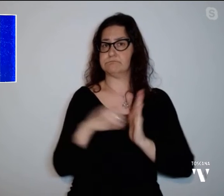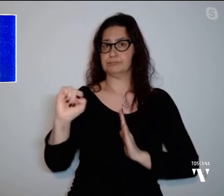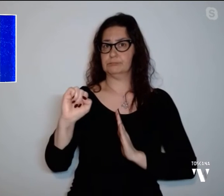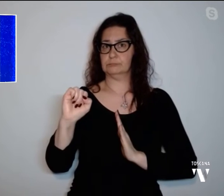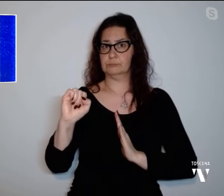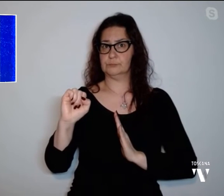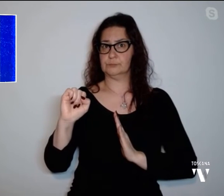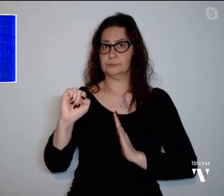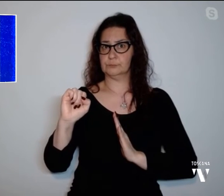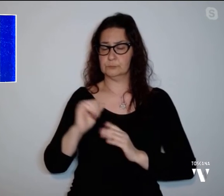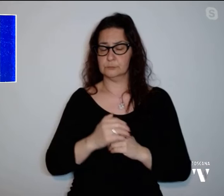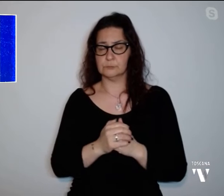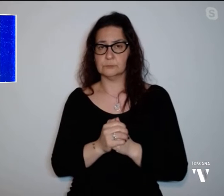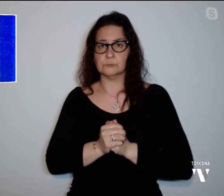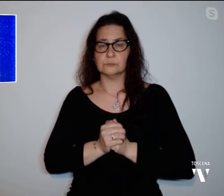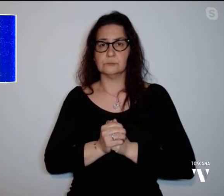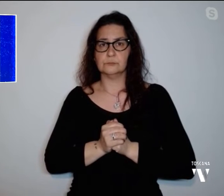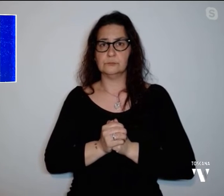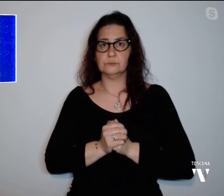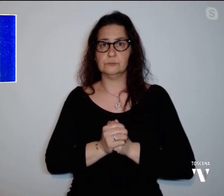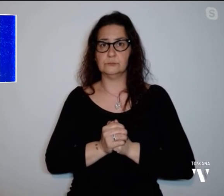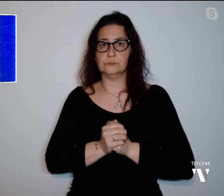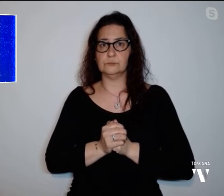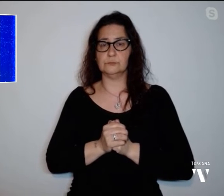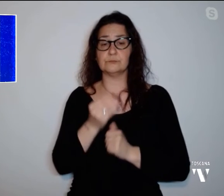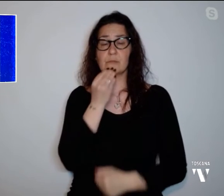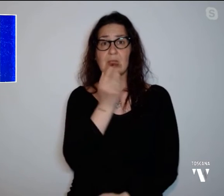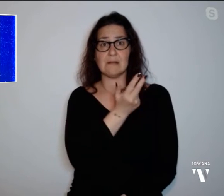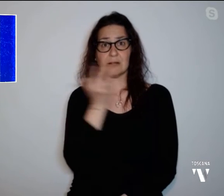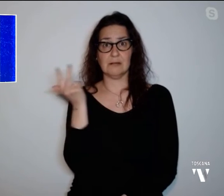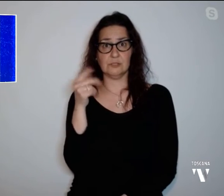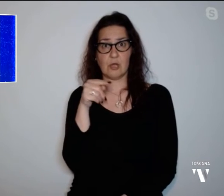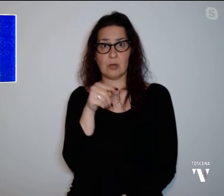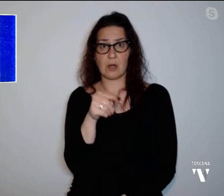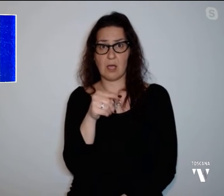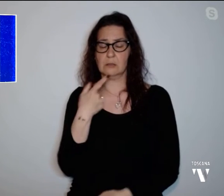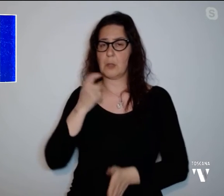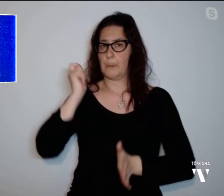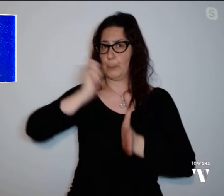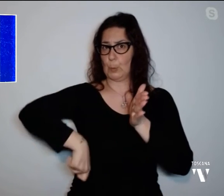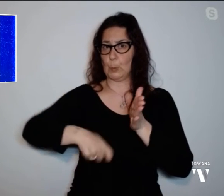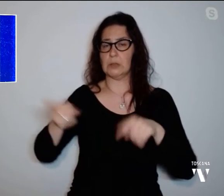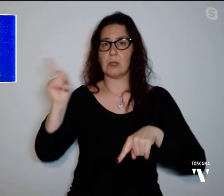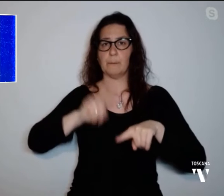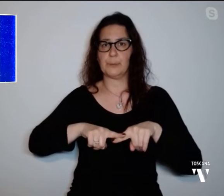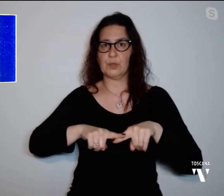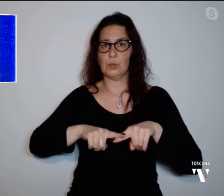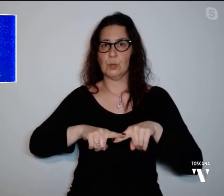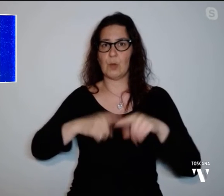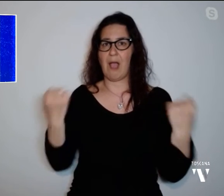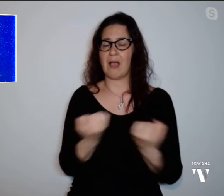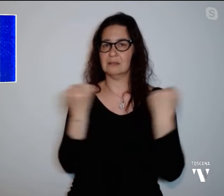sulla disciplina anti-Covid. Per il ristorante è scattata dunque la multa e la sospensione